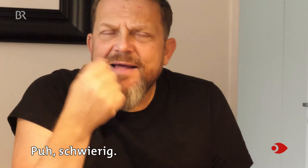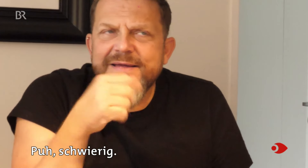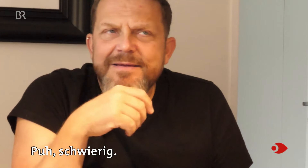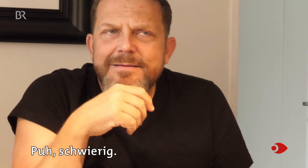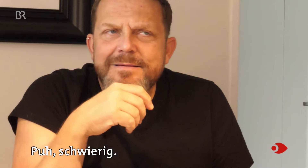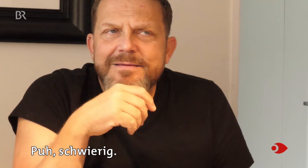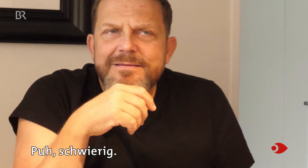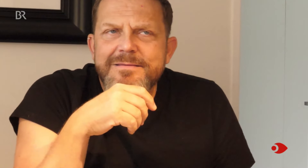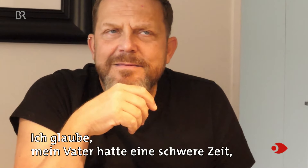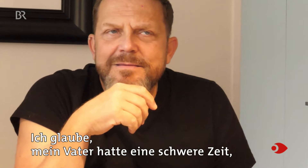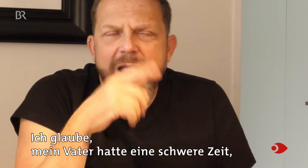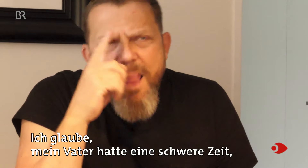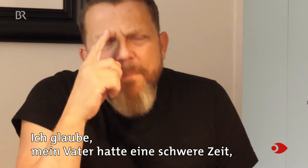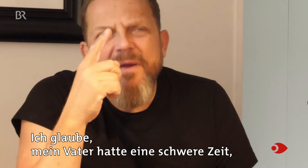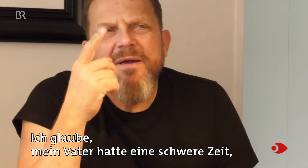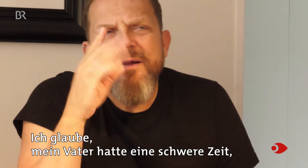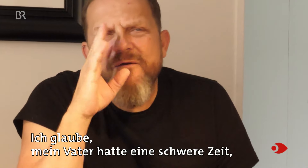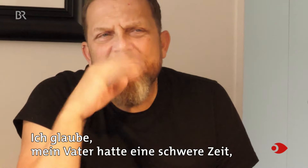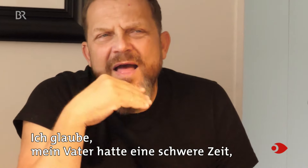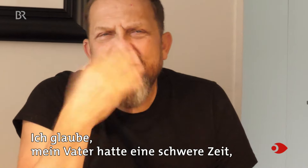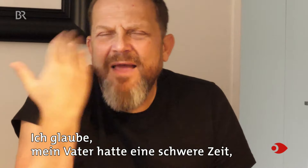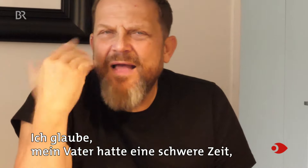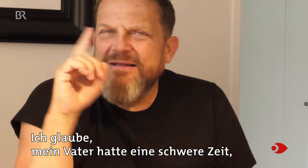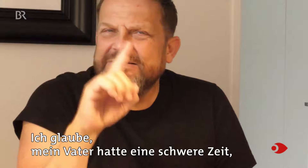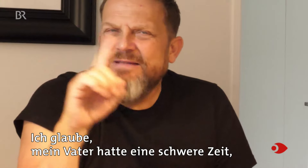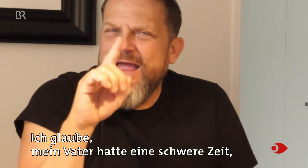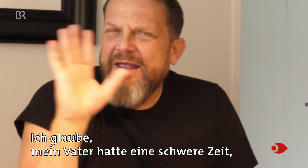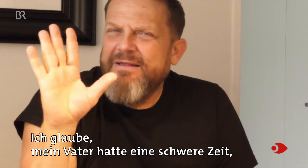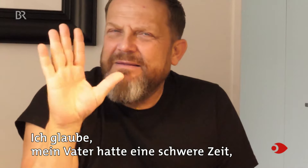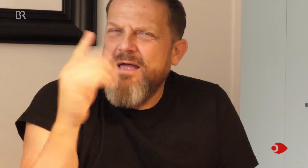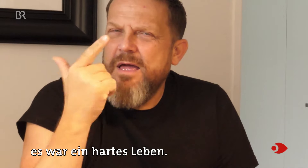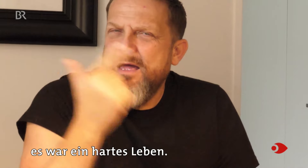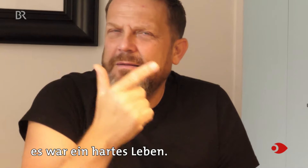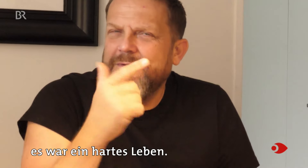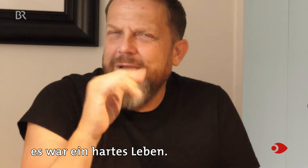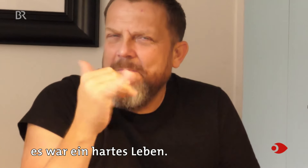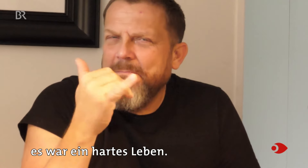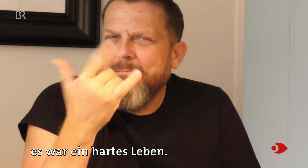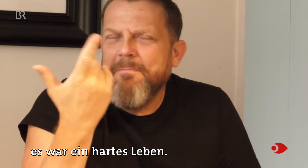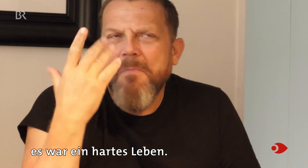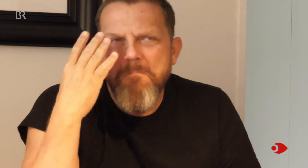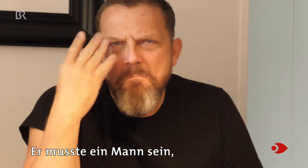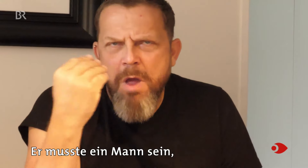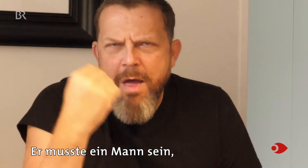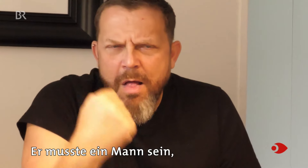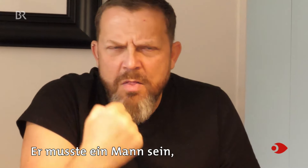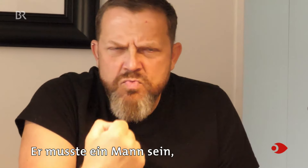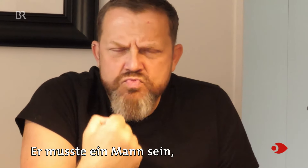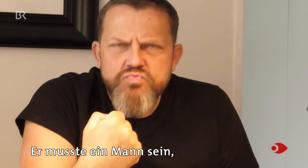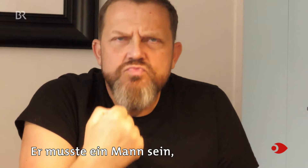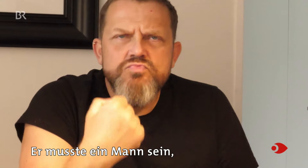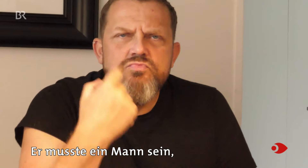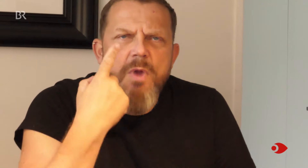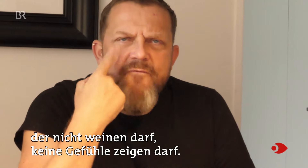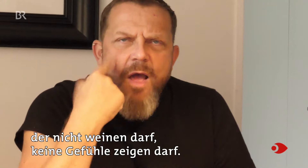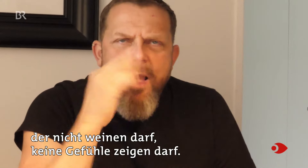schwierig. Ich glaube, mein Vater hatte eine schwere Zeit. Es war ein hartes Leben. Er musste ein Mann sein, der nicht weinen